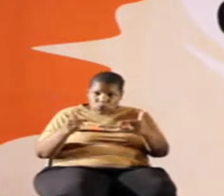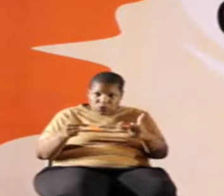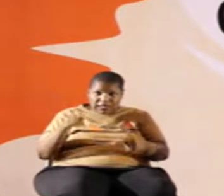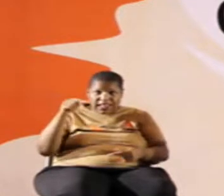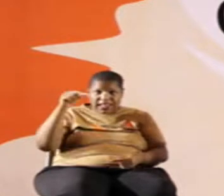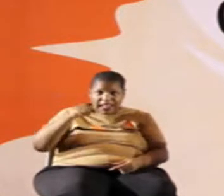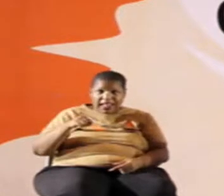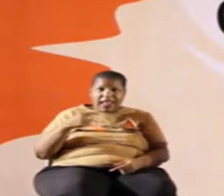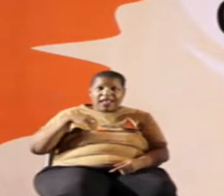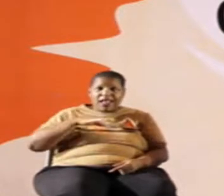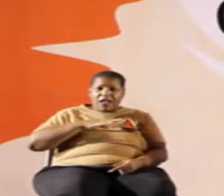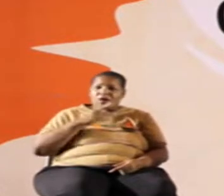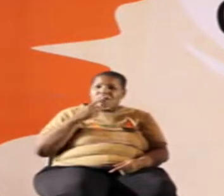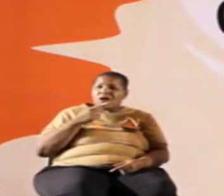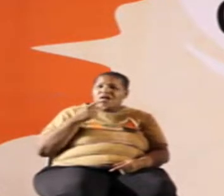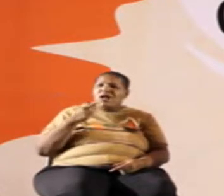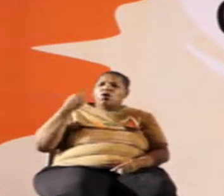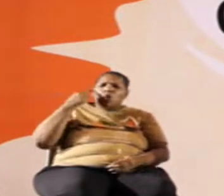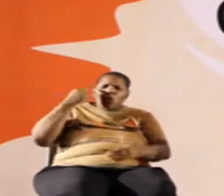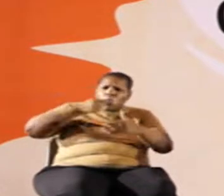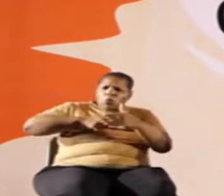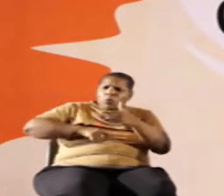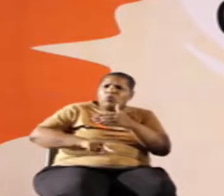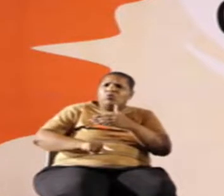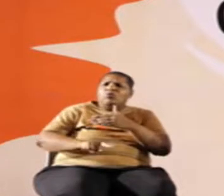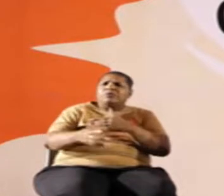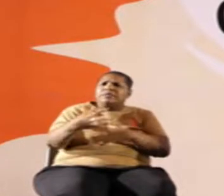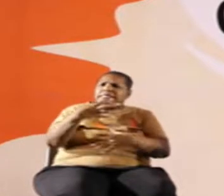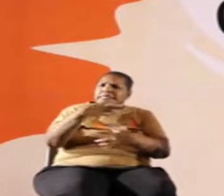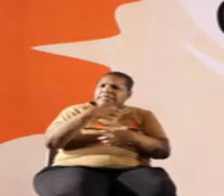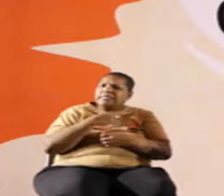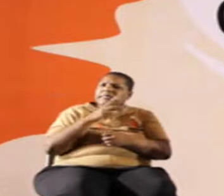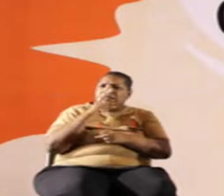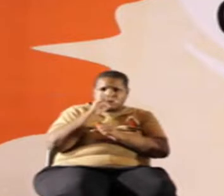a sua fala, com uma profunda densidade